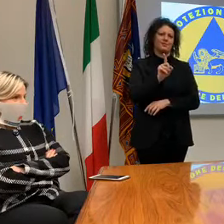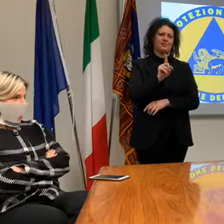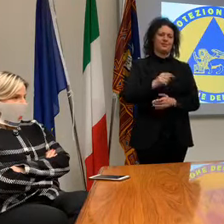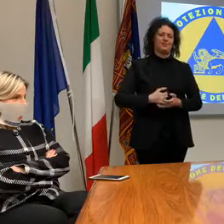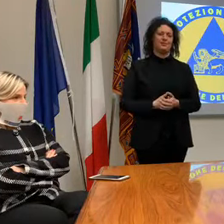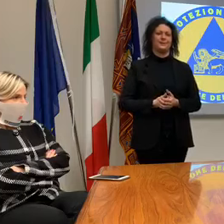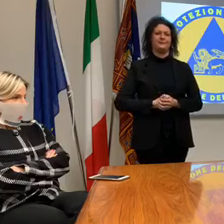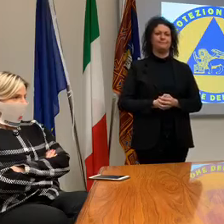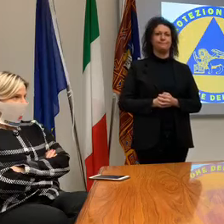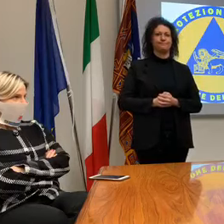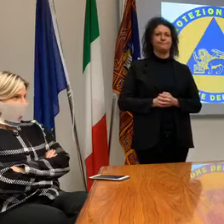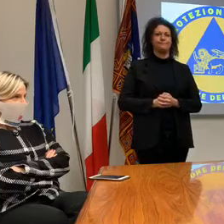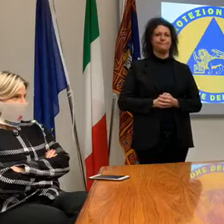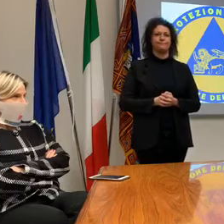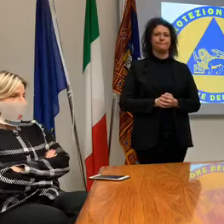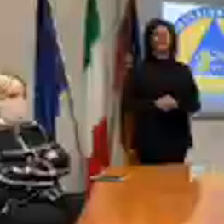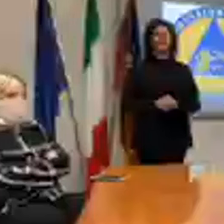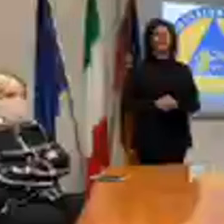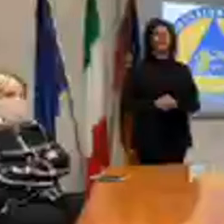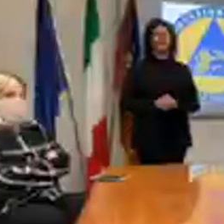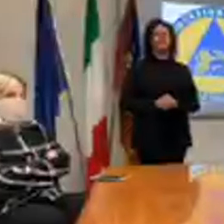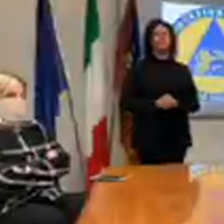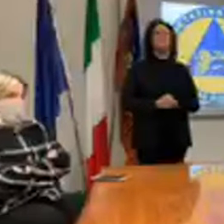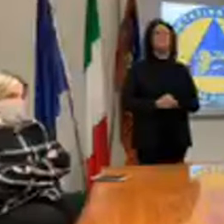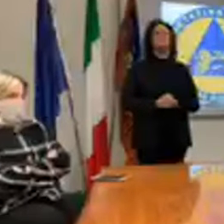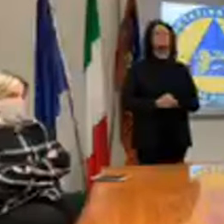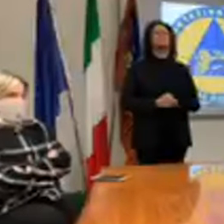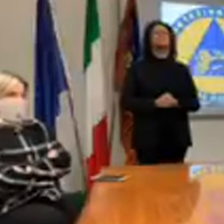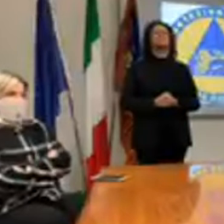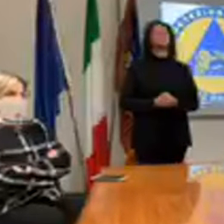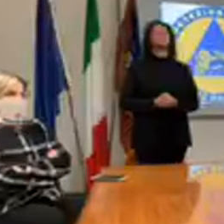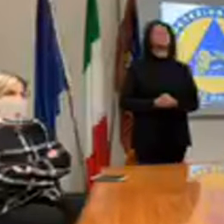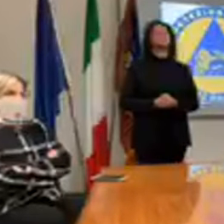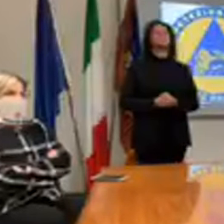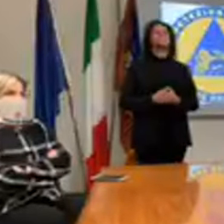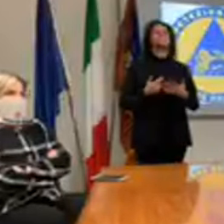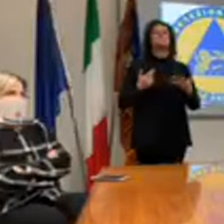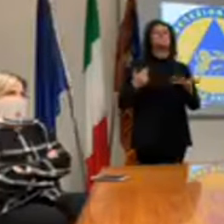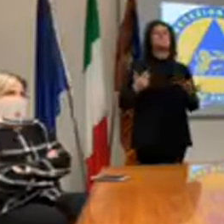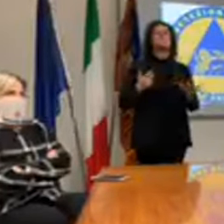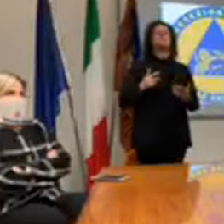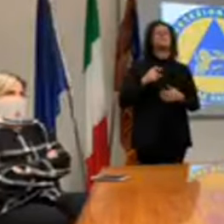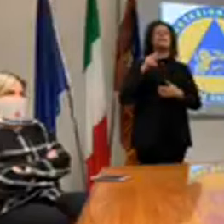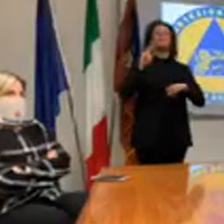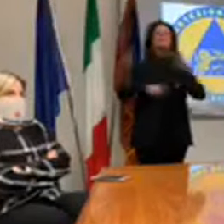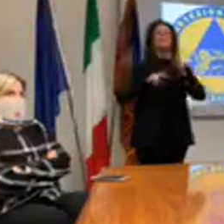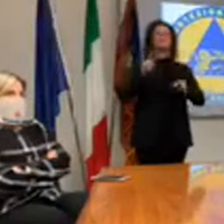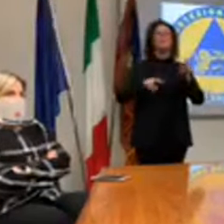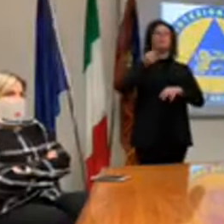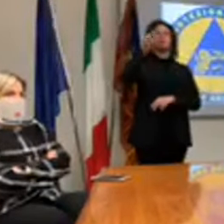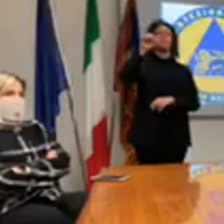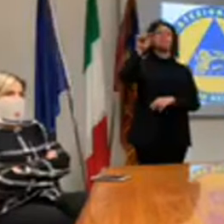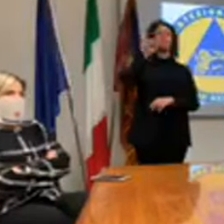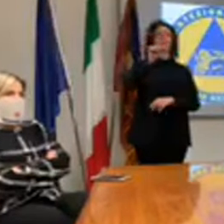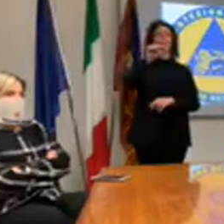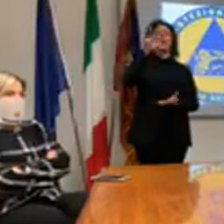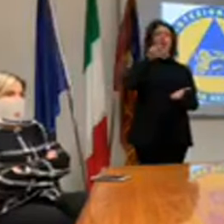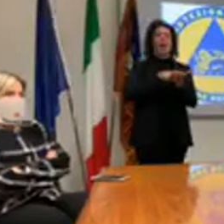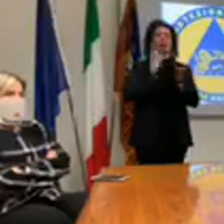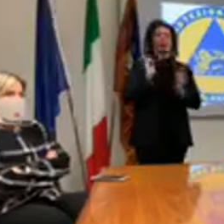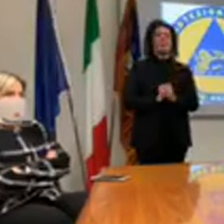generale le belle notizie, ce n'è una, sapete che è stata approvata la valutazione VAS per l'ospedale di Padova,